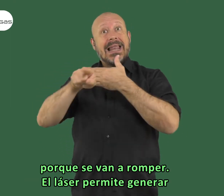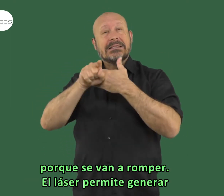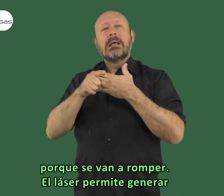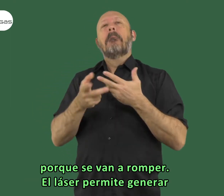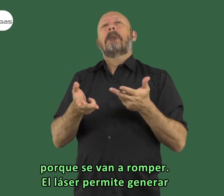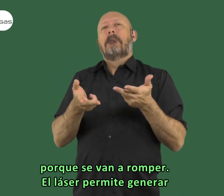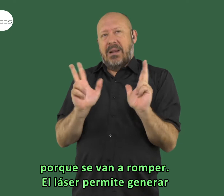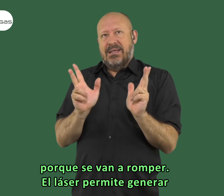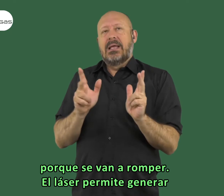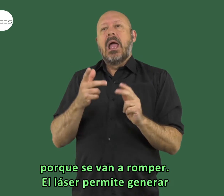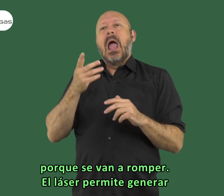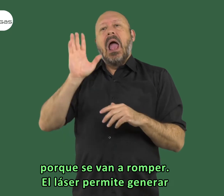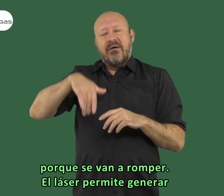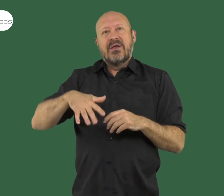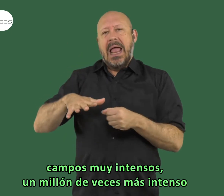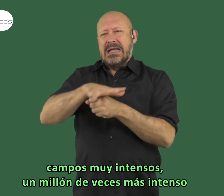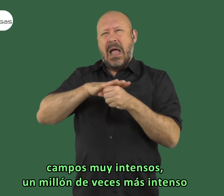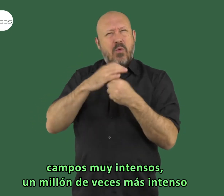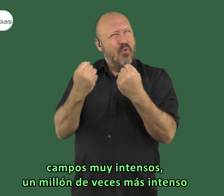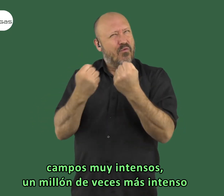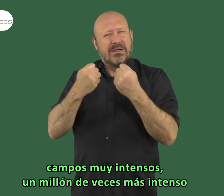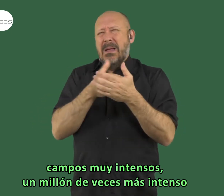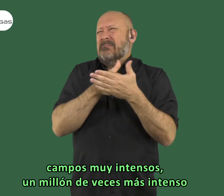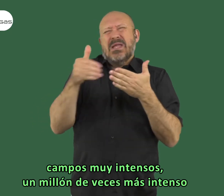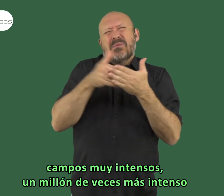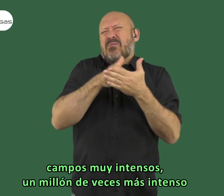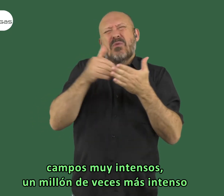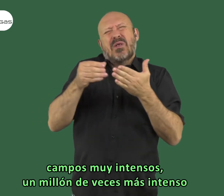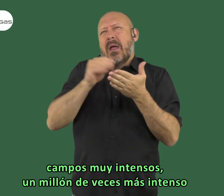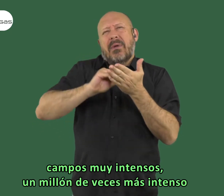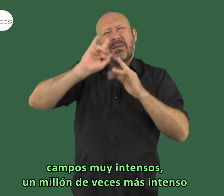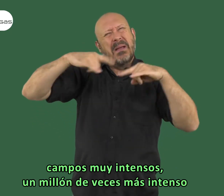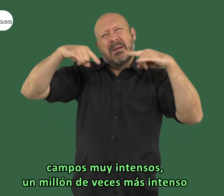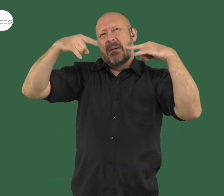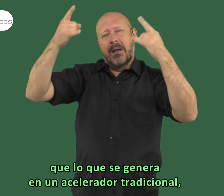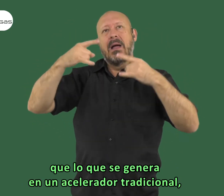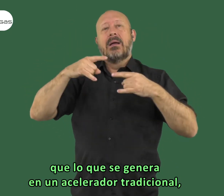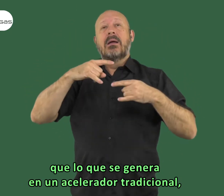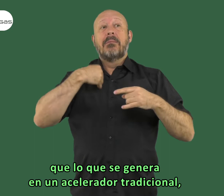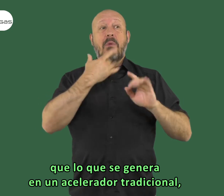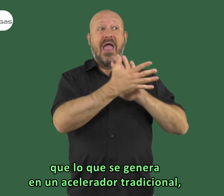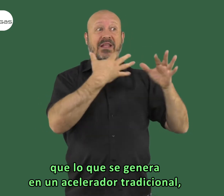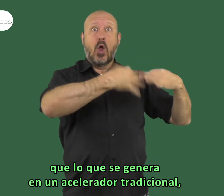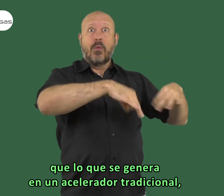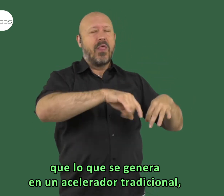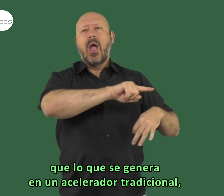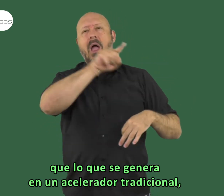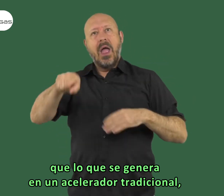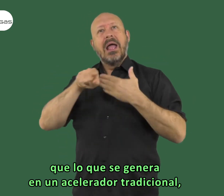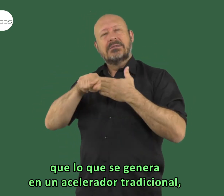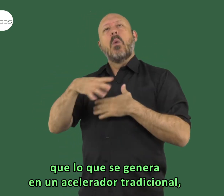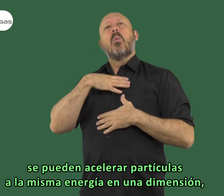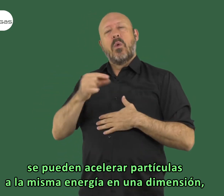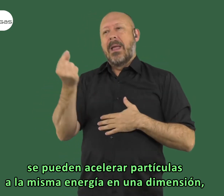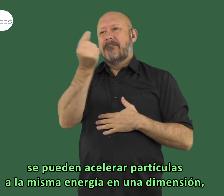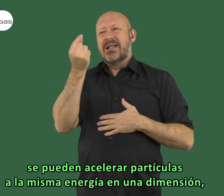Y entonces el láser permite de generar campos muy intensos, millones de veces más intensos de lo que se genera en un acelerador